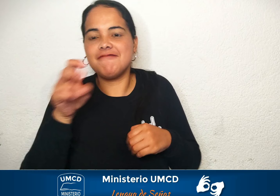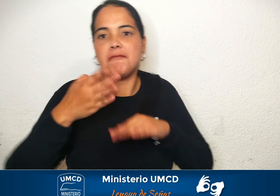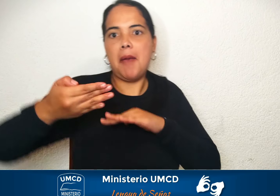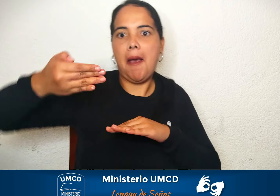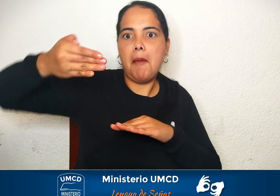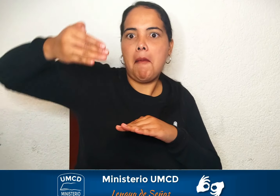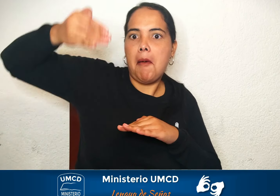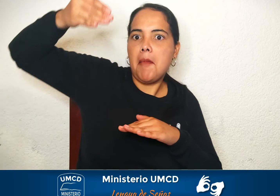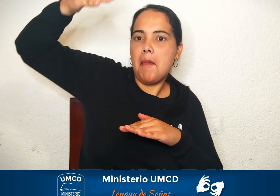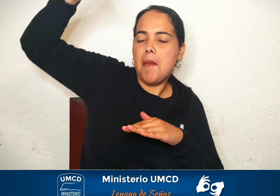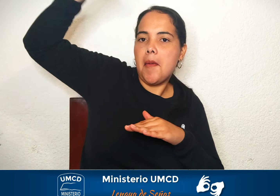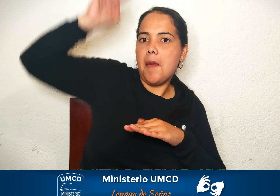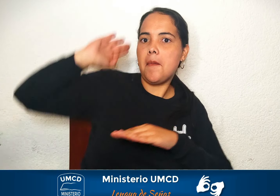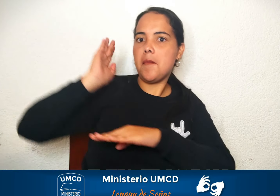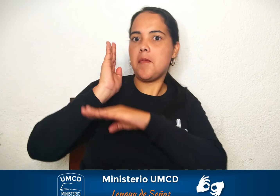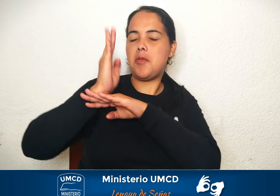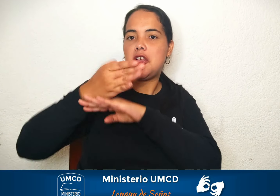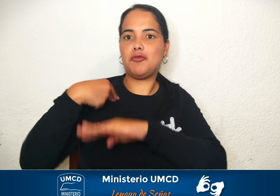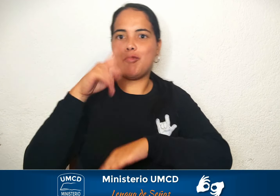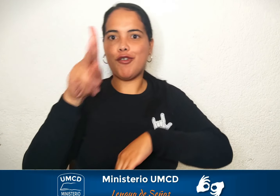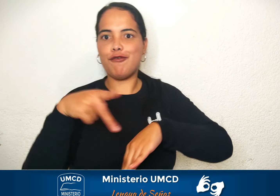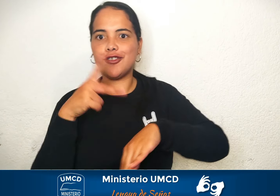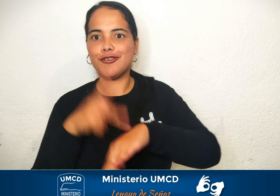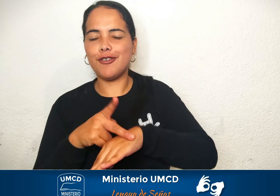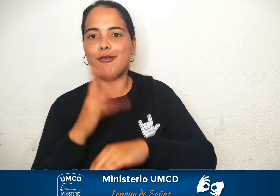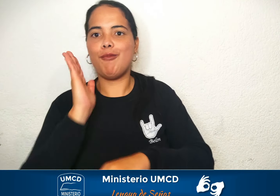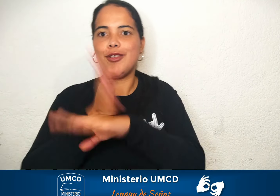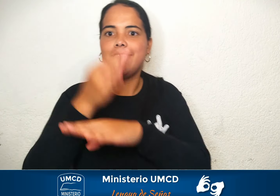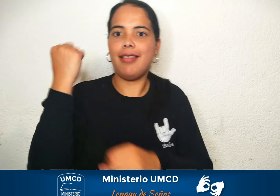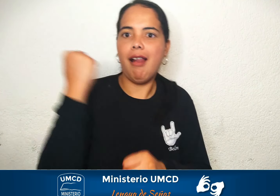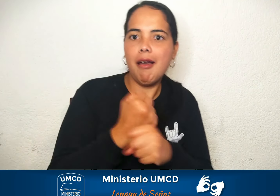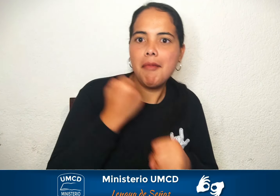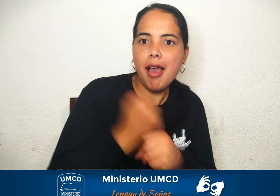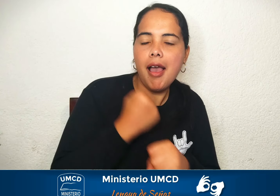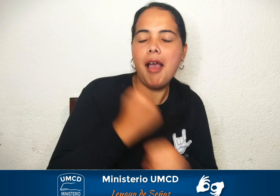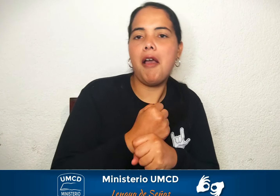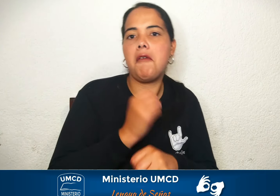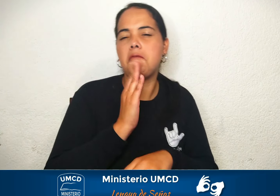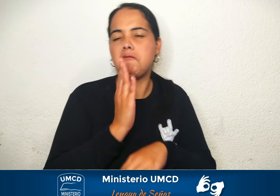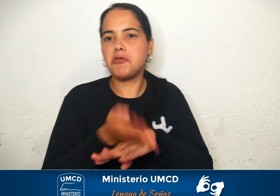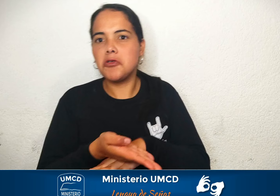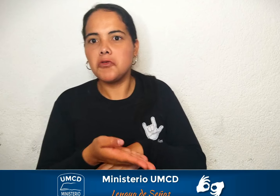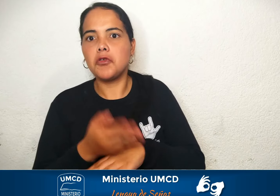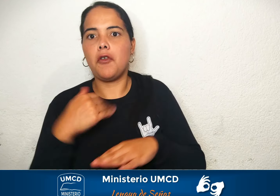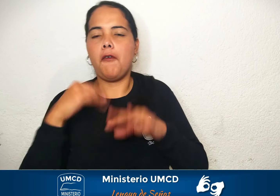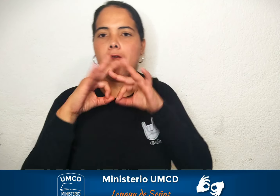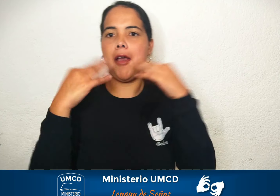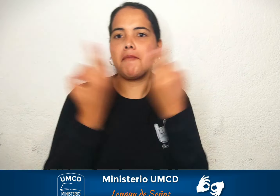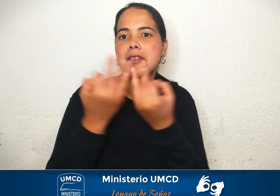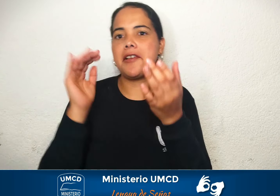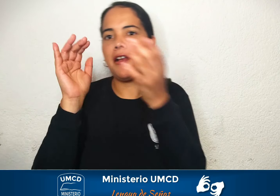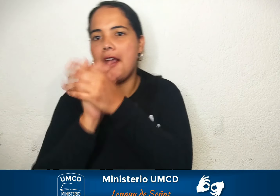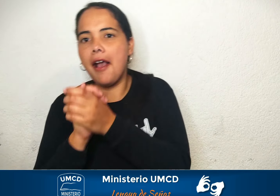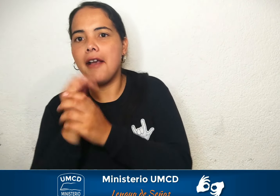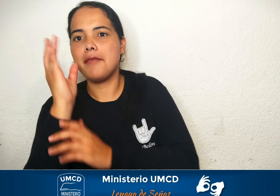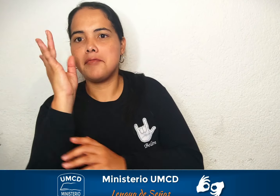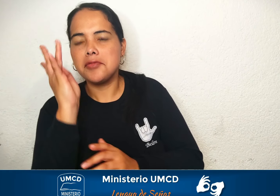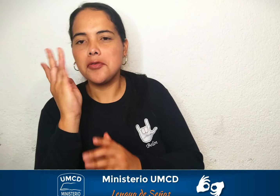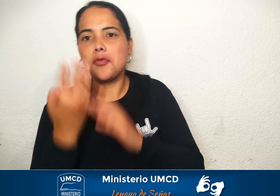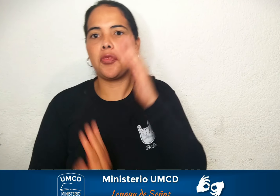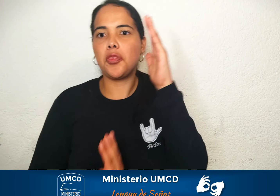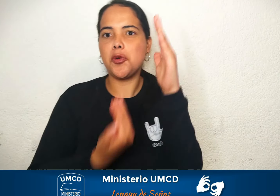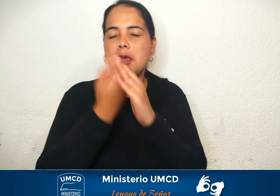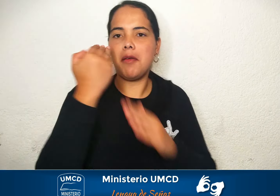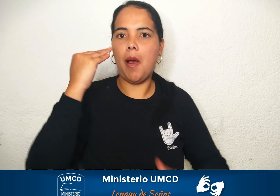va creciendo y después busca una profesión y trabaja por sí mismo y crea una familia y genera